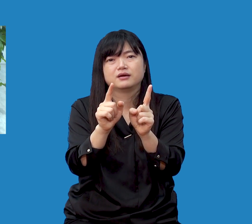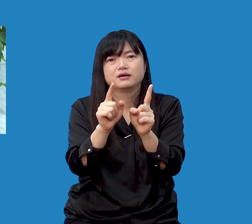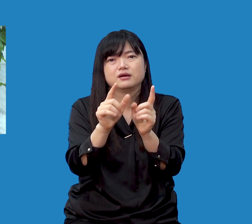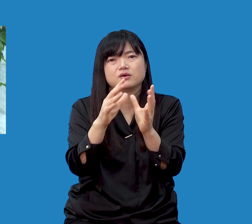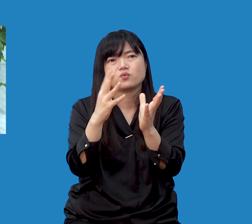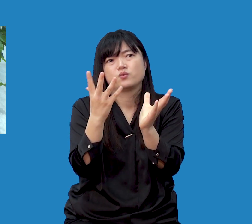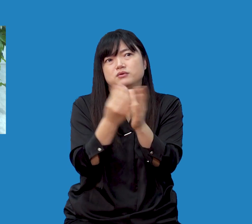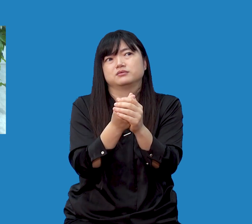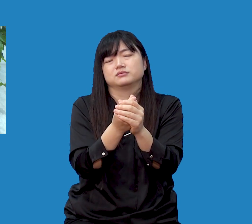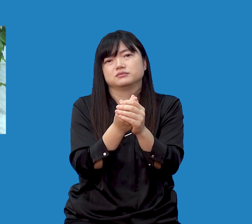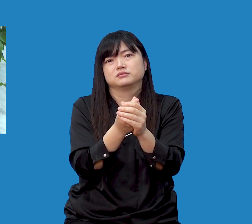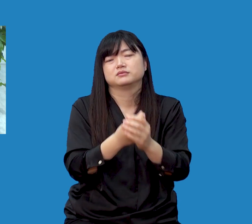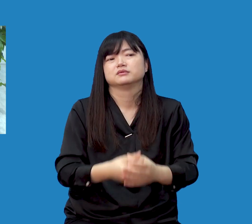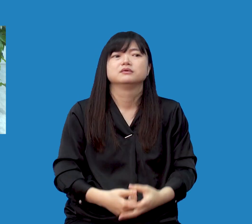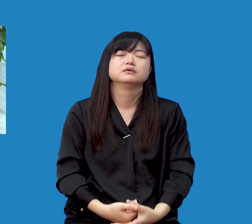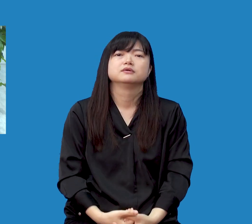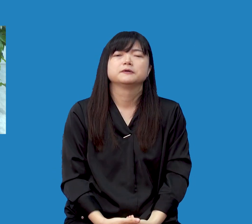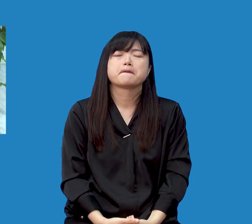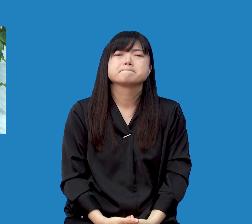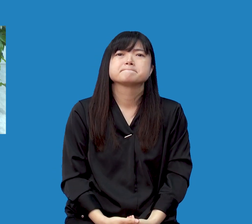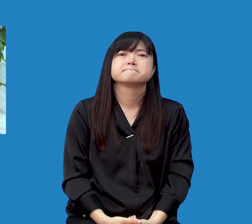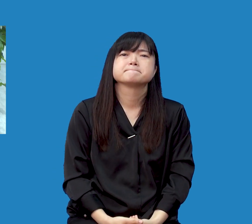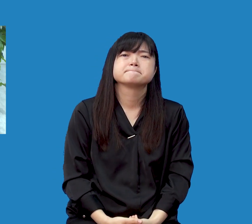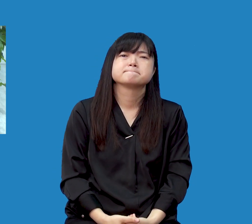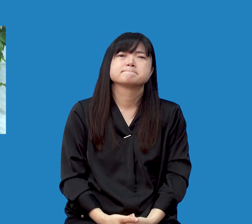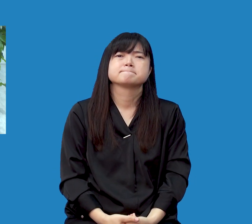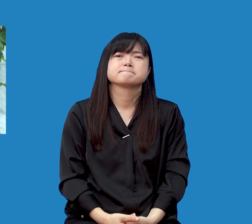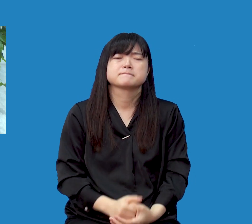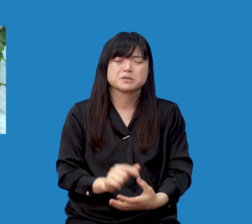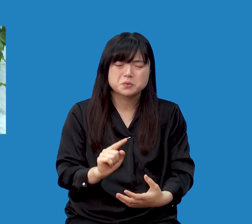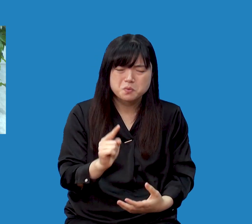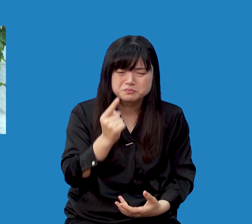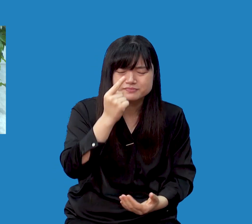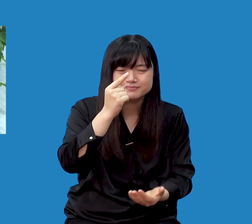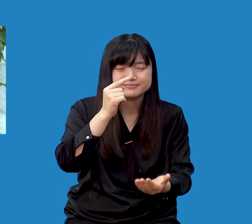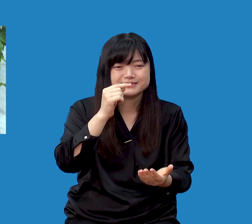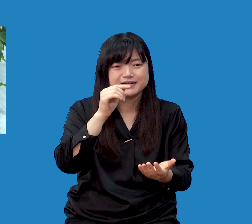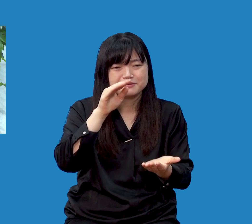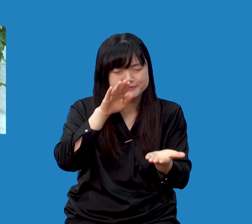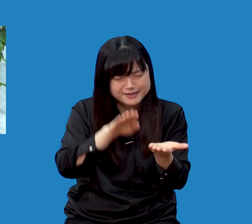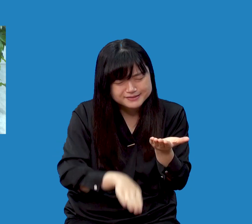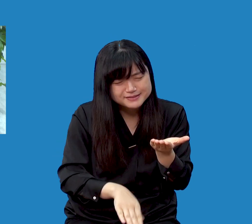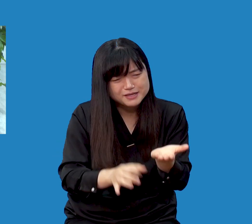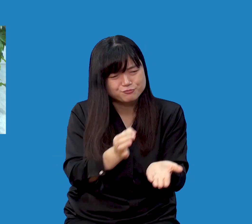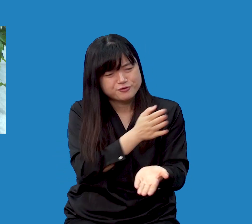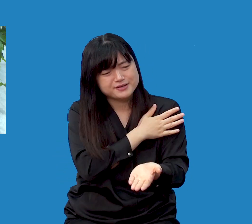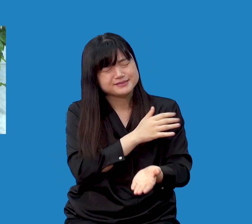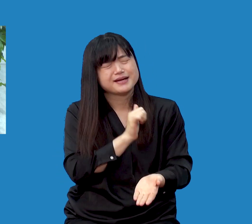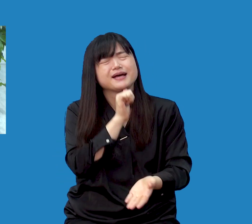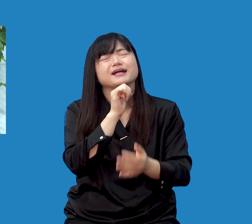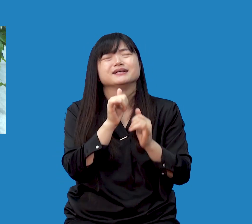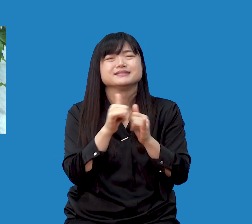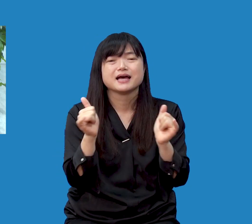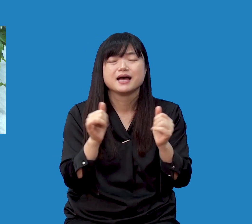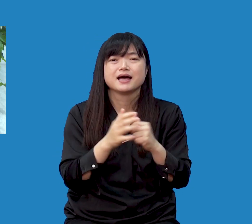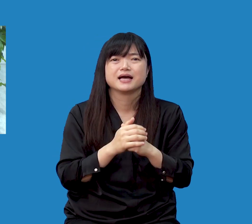완성을 이루셨습니다. 높은 자, 낮은 자, 부한 자, 가난한